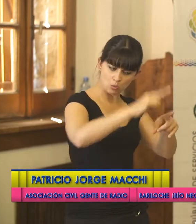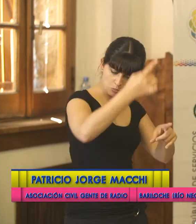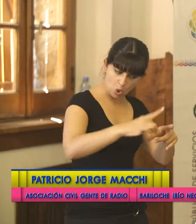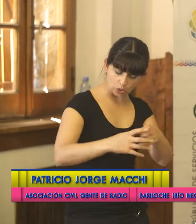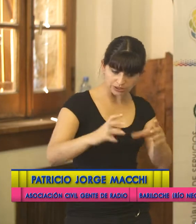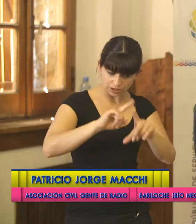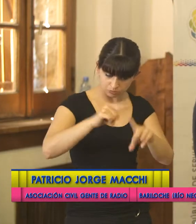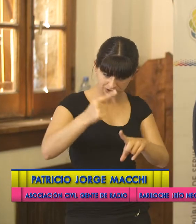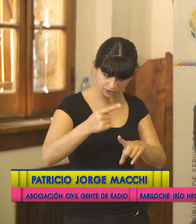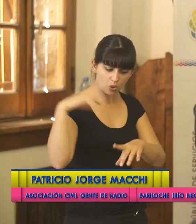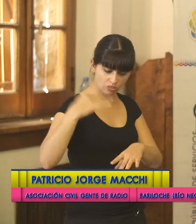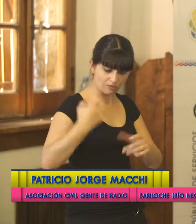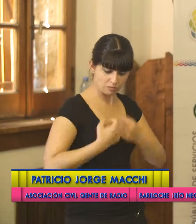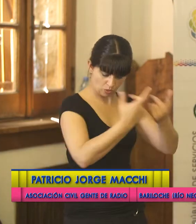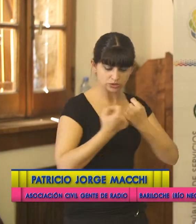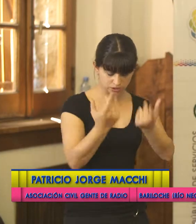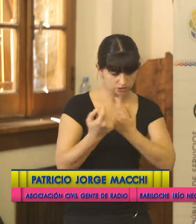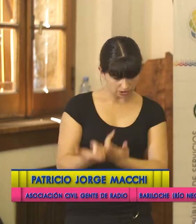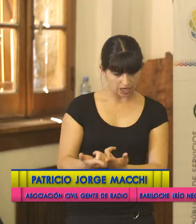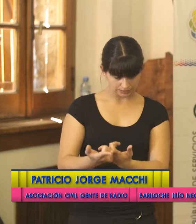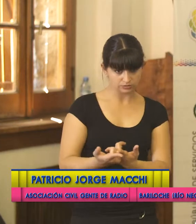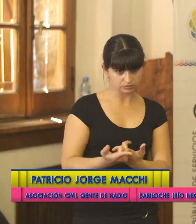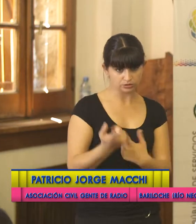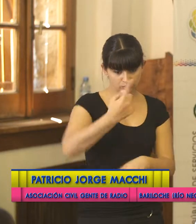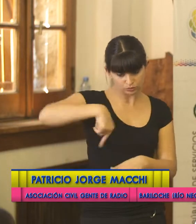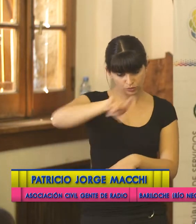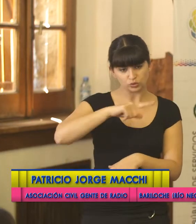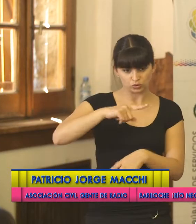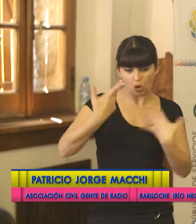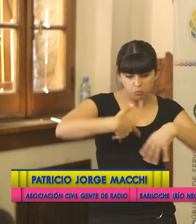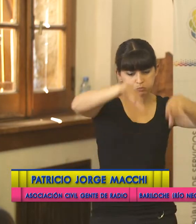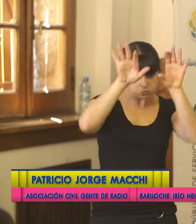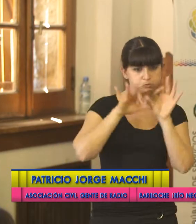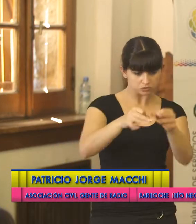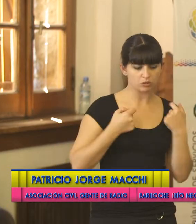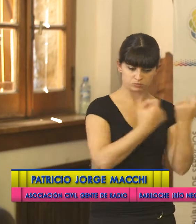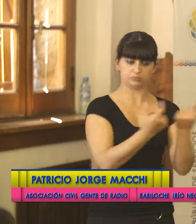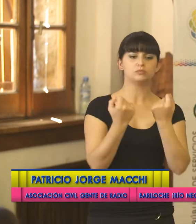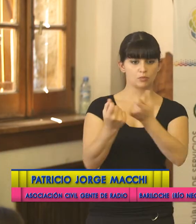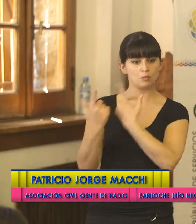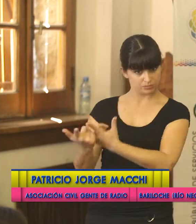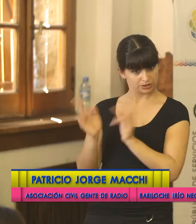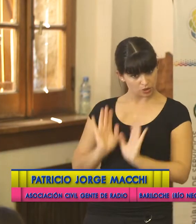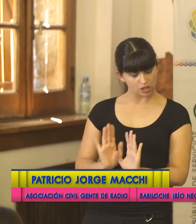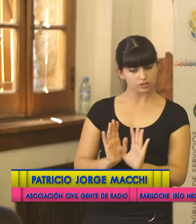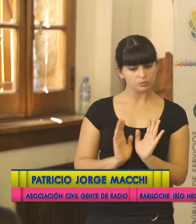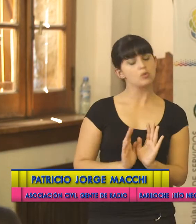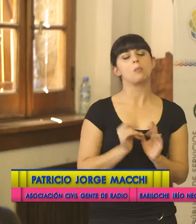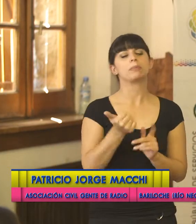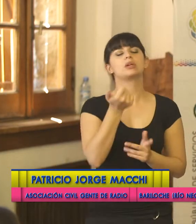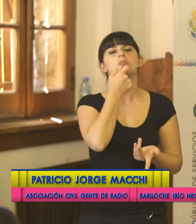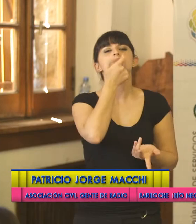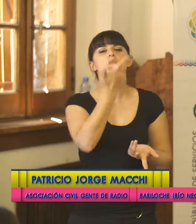las hemos pasado completa más de lo que los partidos políticos la han requerido pero no hemos tenido